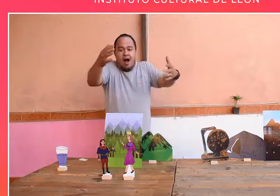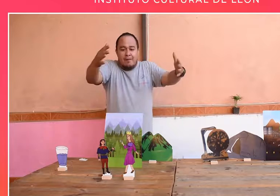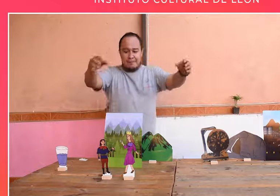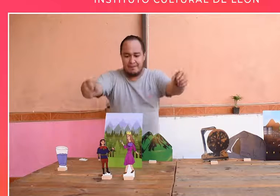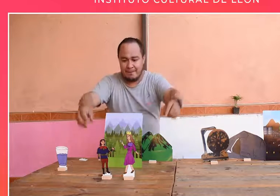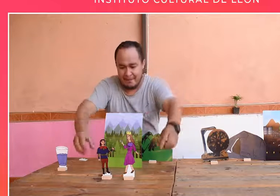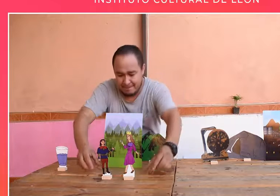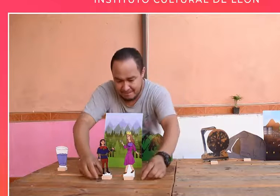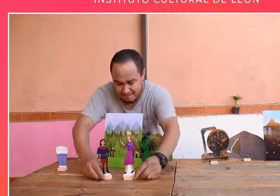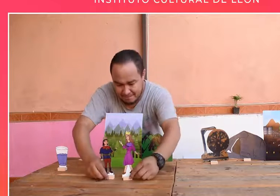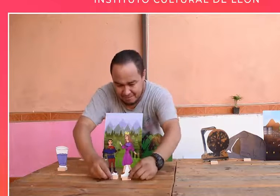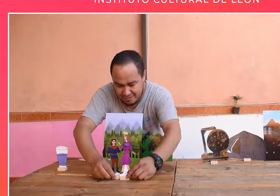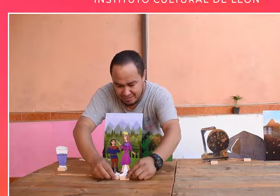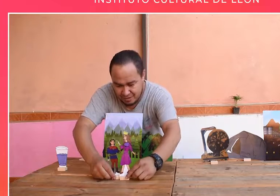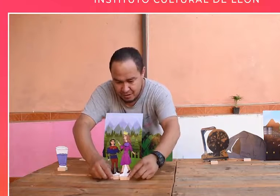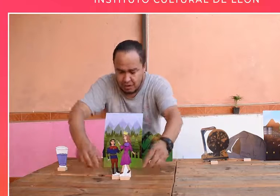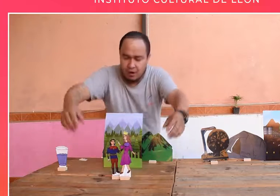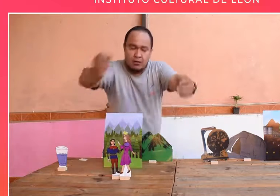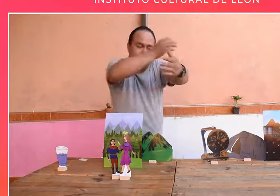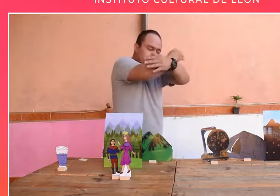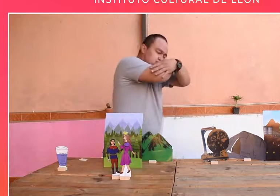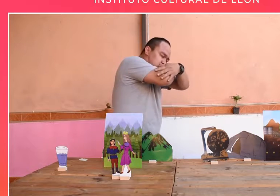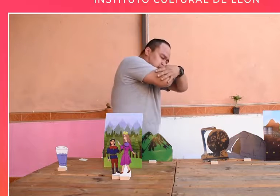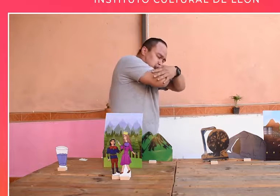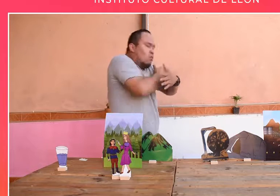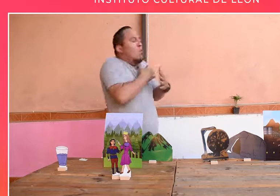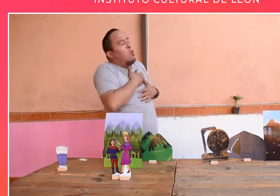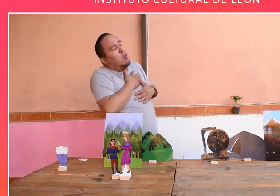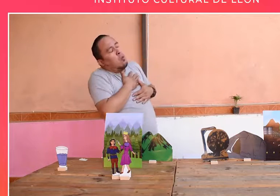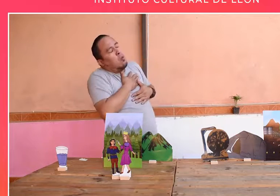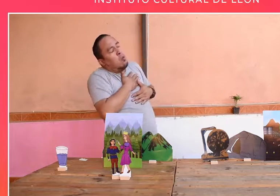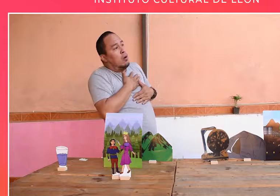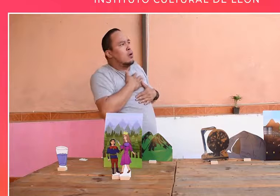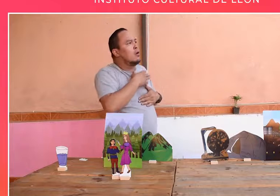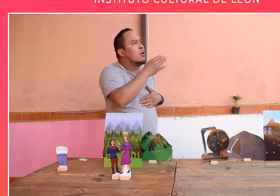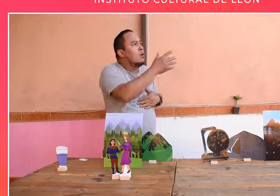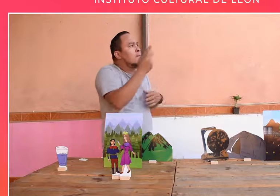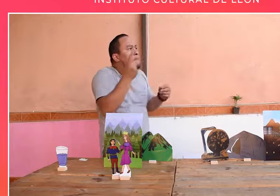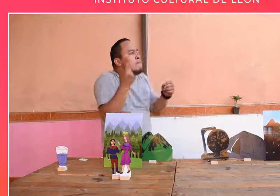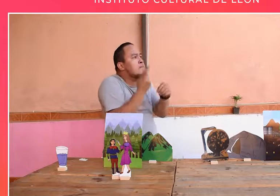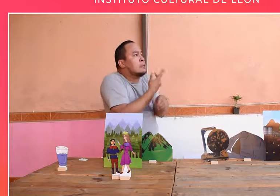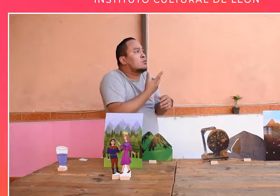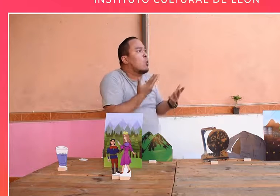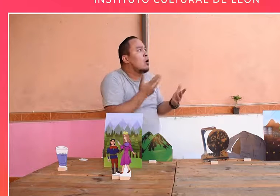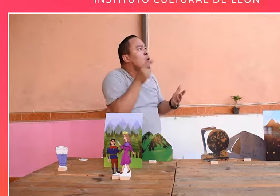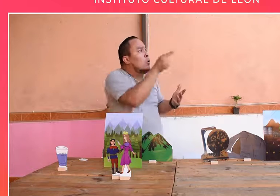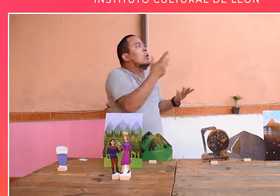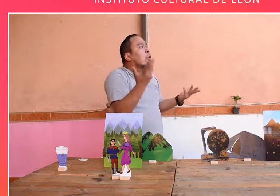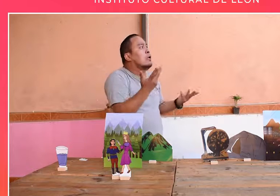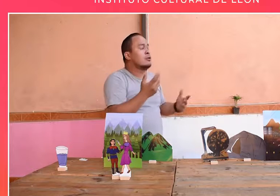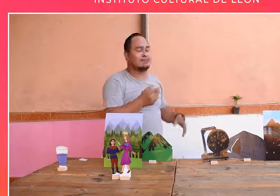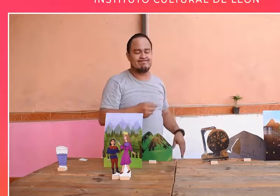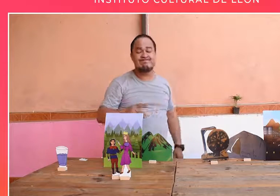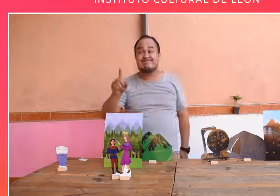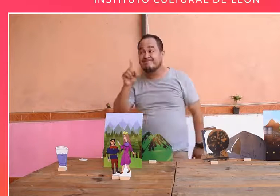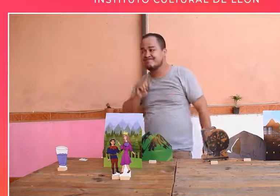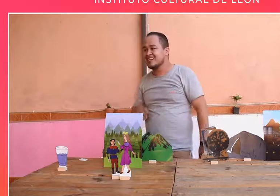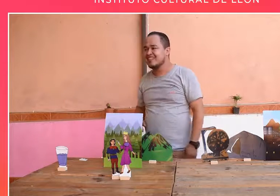Se convirtió de sapo y regresó a ser la princesa de nuevo. El príncipe le había preguntado qué era lo que estaba